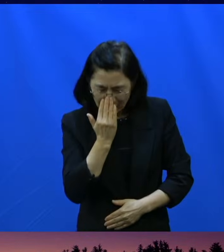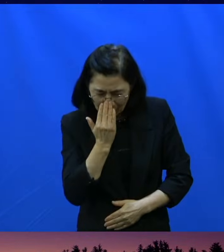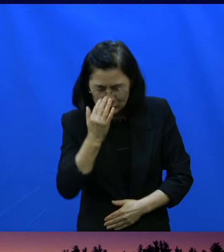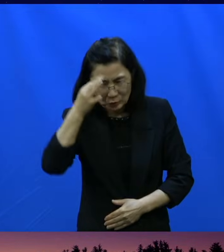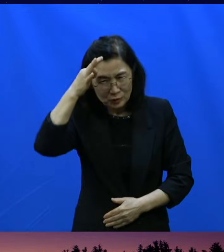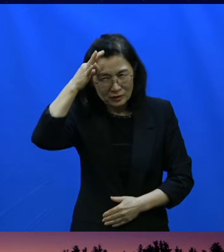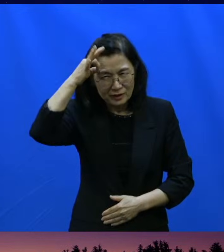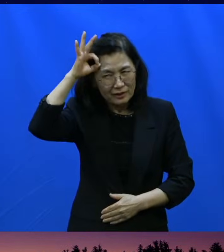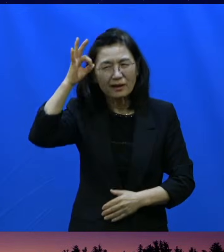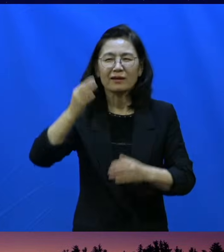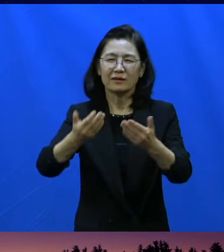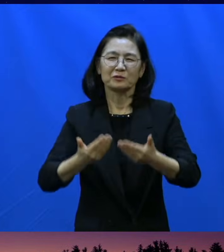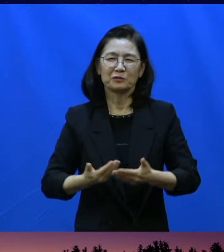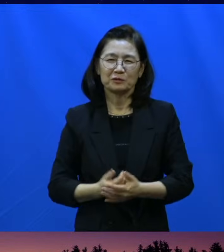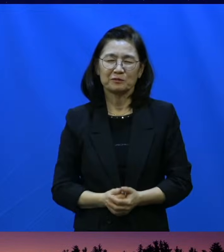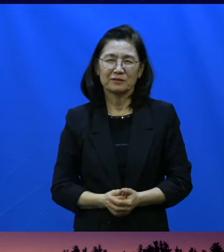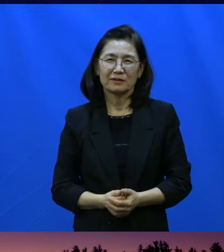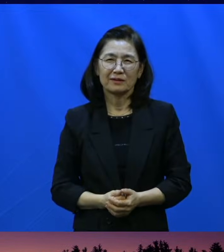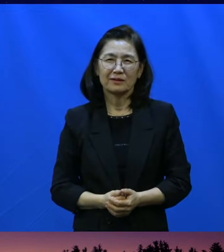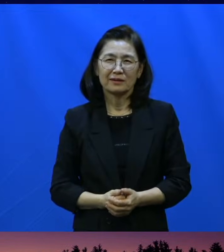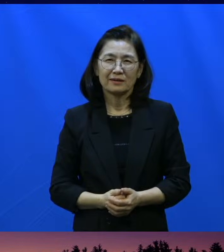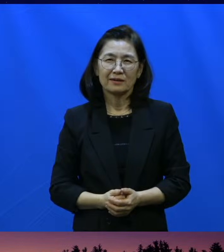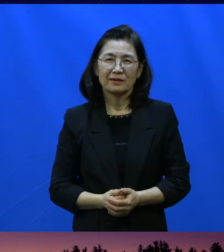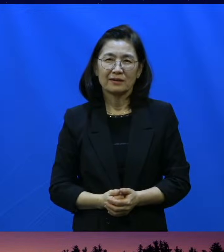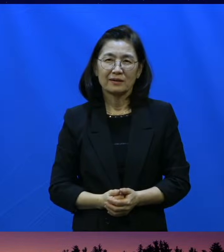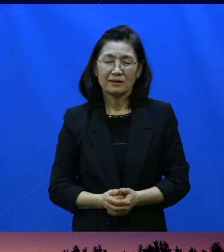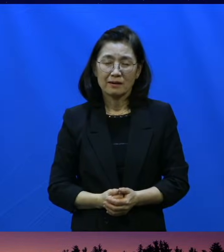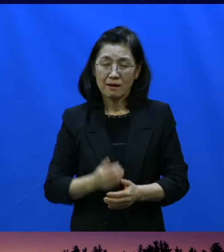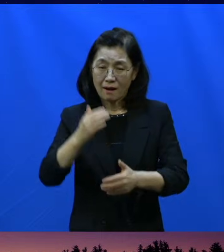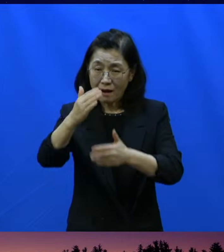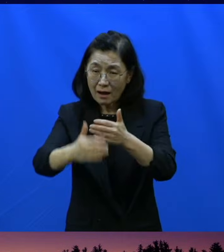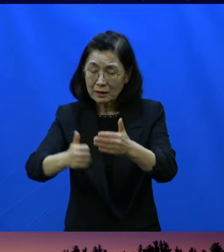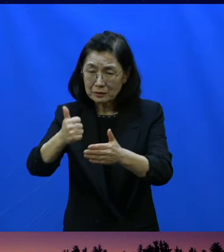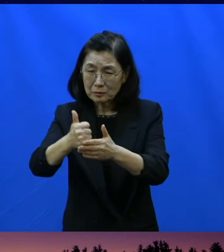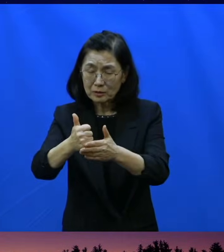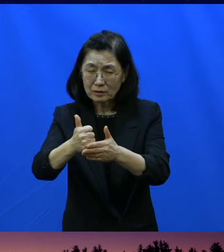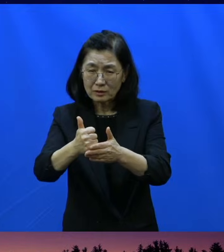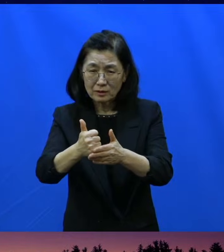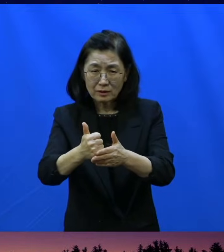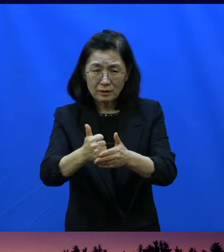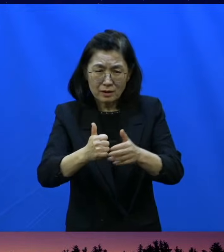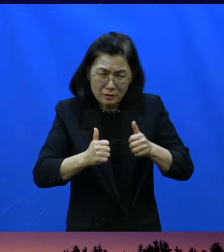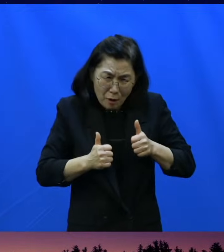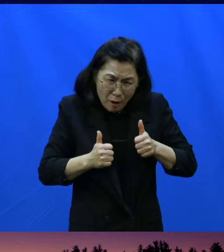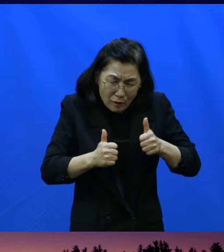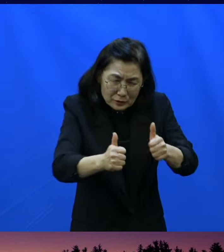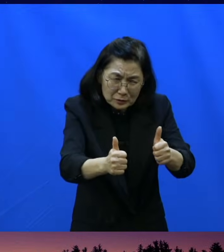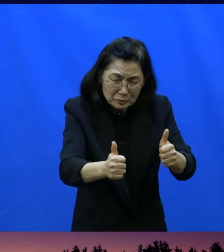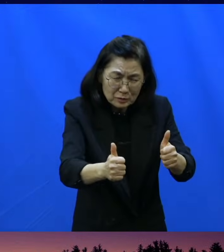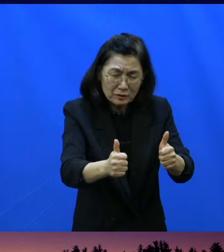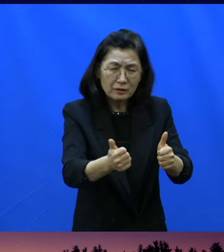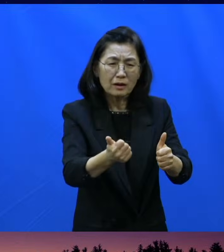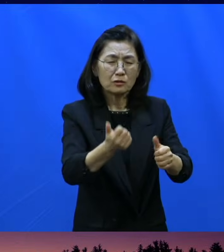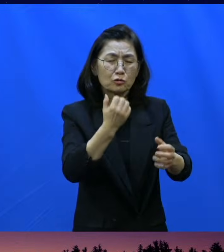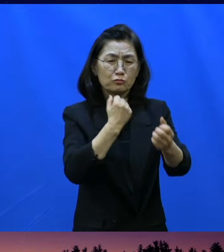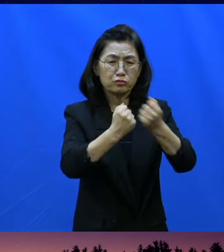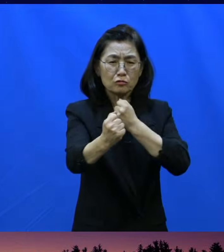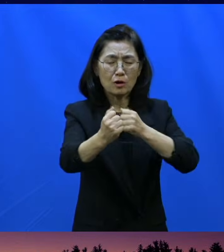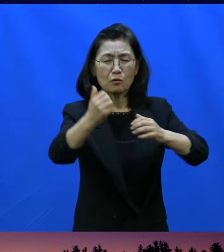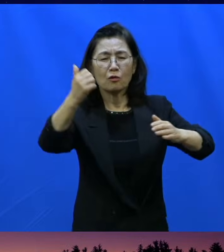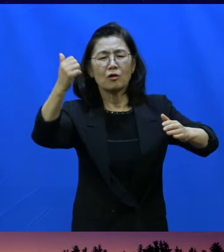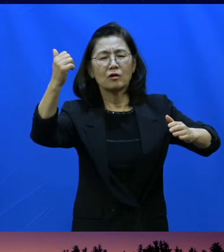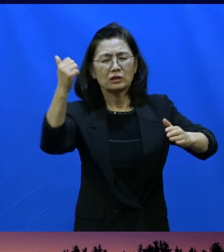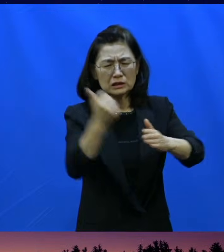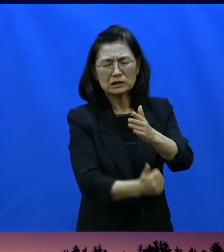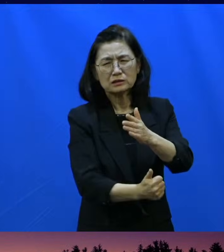하나님이 실패를 허락하시는 이유가 있어요. 왜 실패를 하게 할까요? 힘든데, 고통스러운데. 실패 안 하게